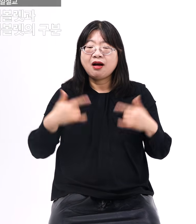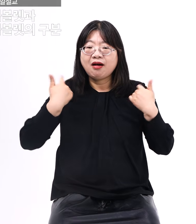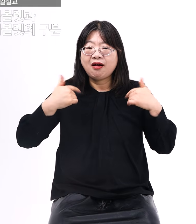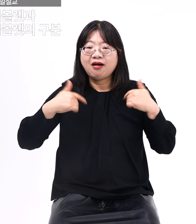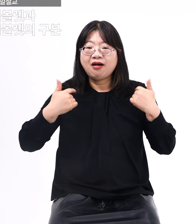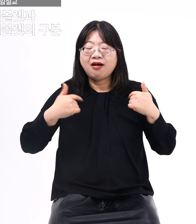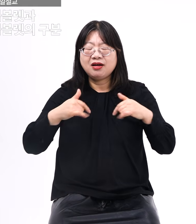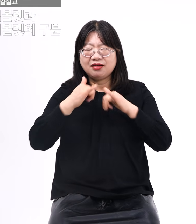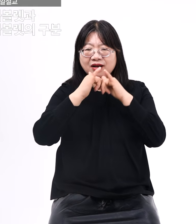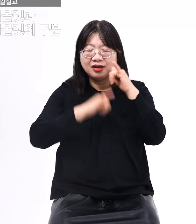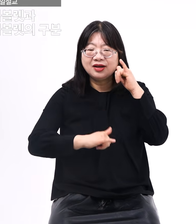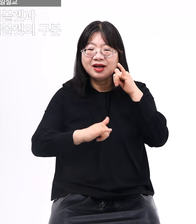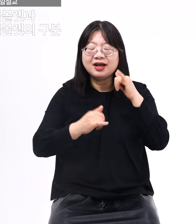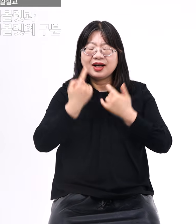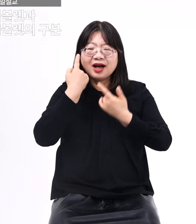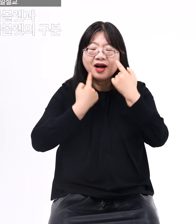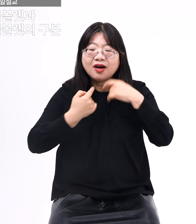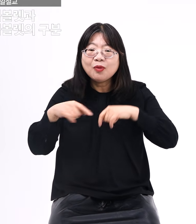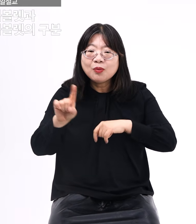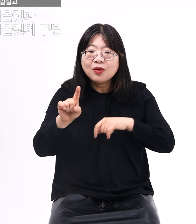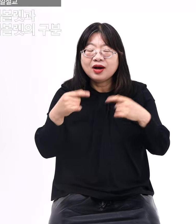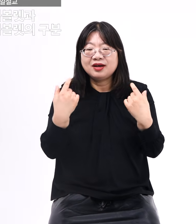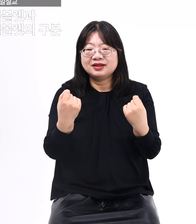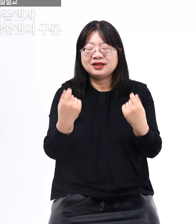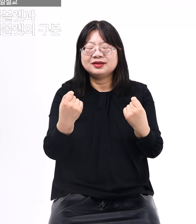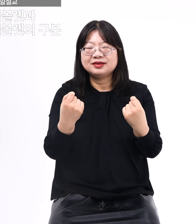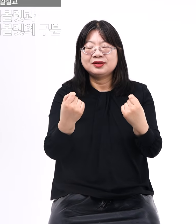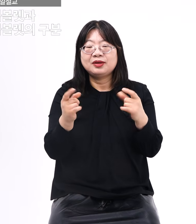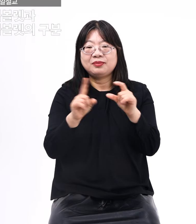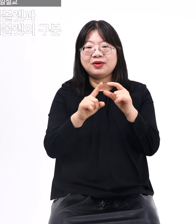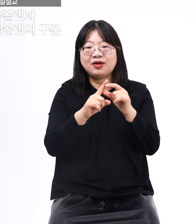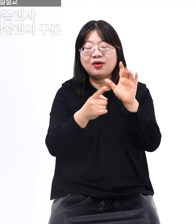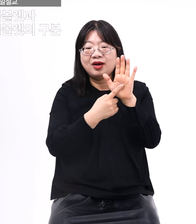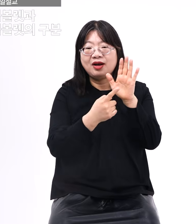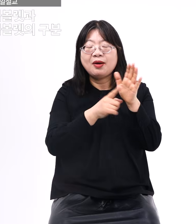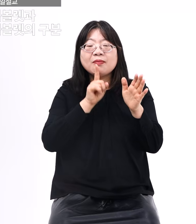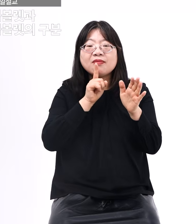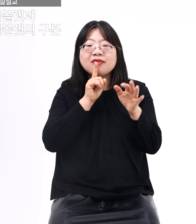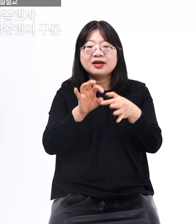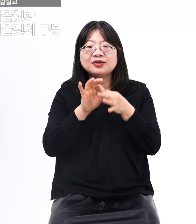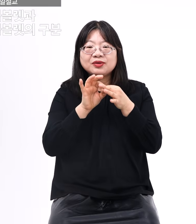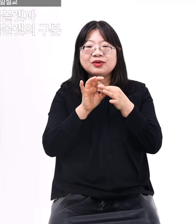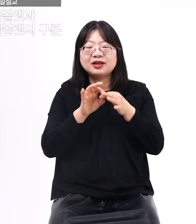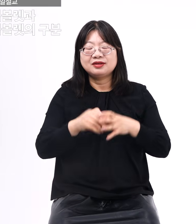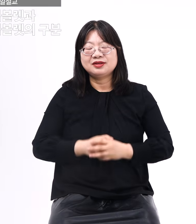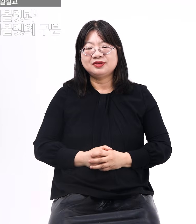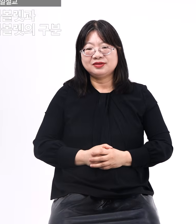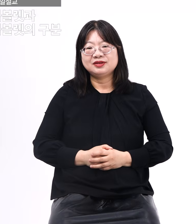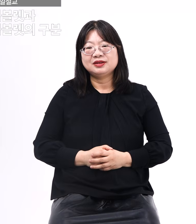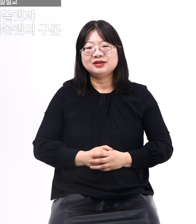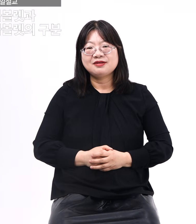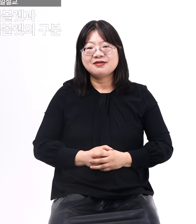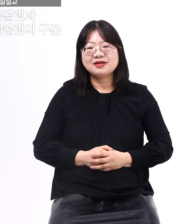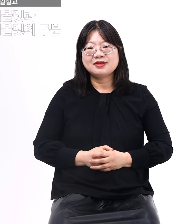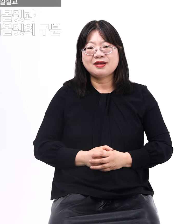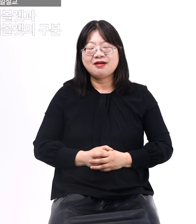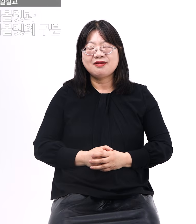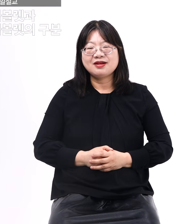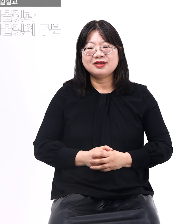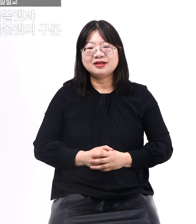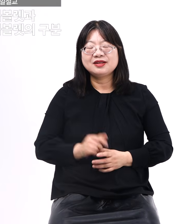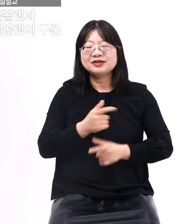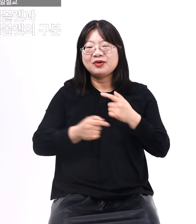항상 역사의 상처에 그런 표현과 비속어를 통해서 소금을 뿌린 겁니다. 얼마나